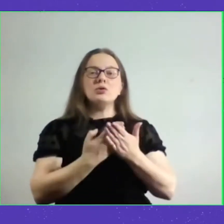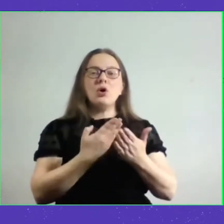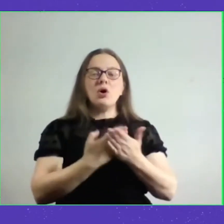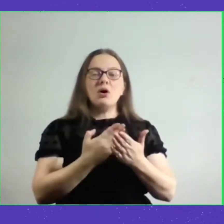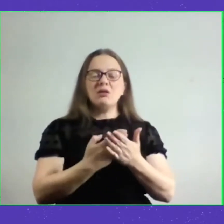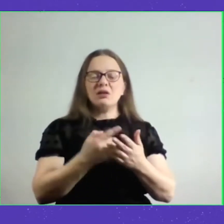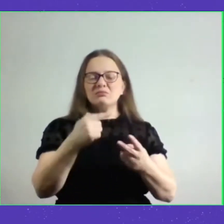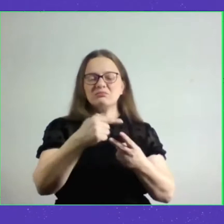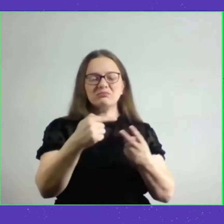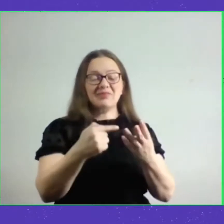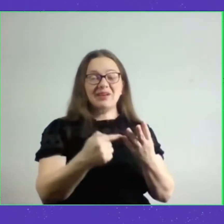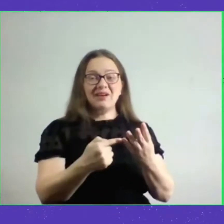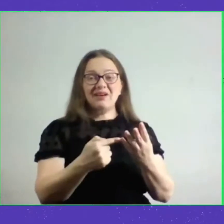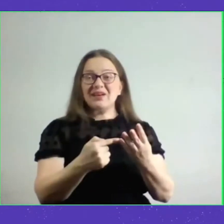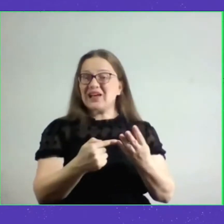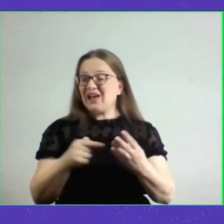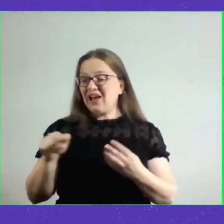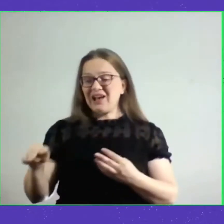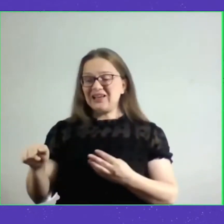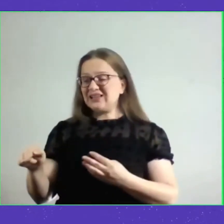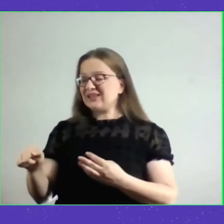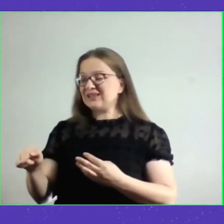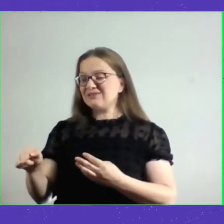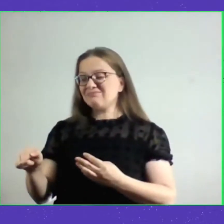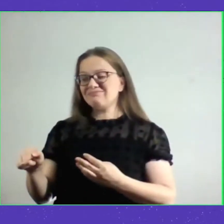não está nessa esfera.